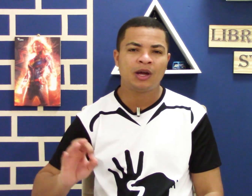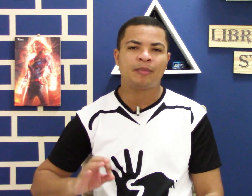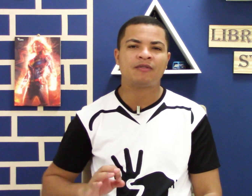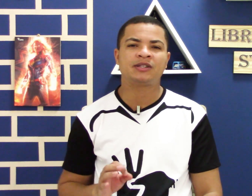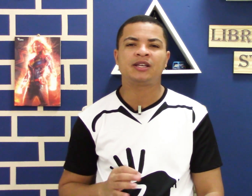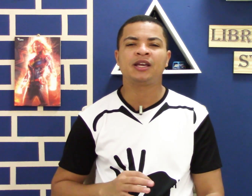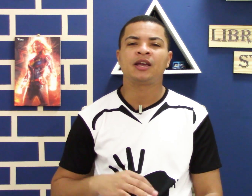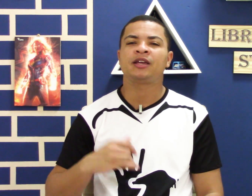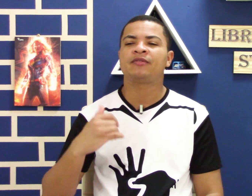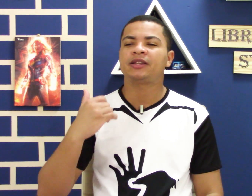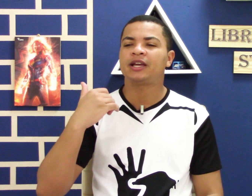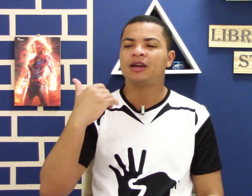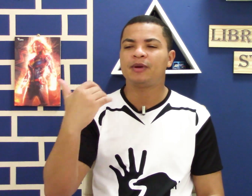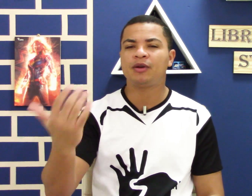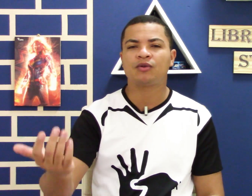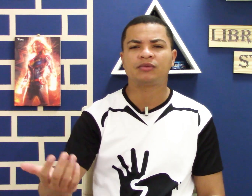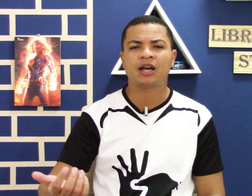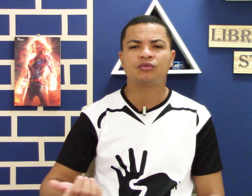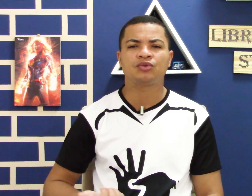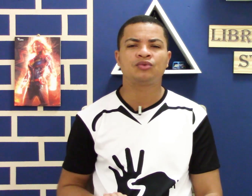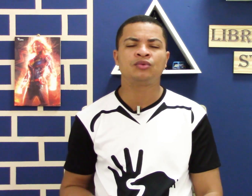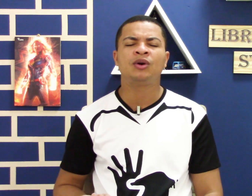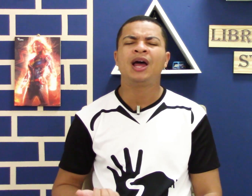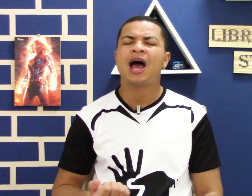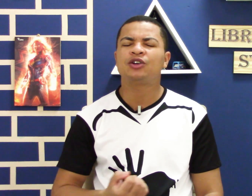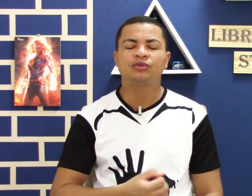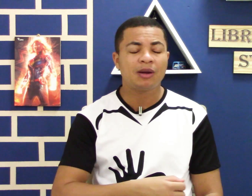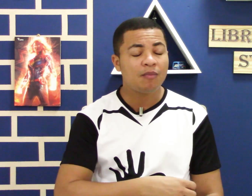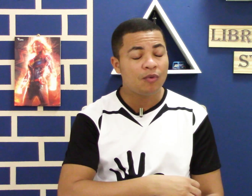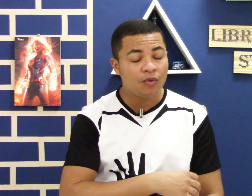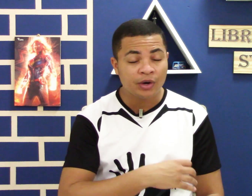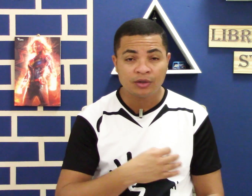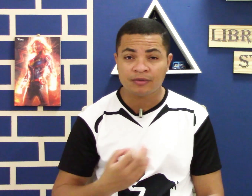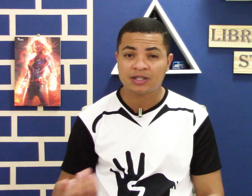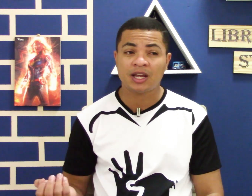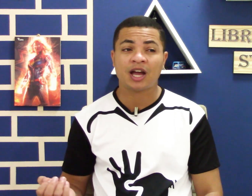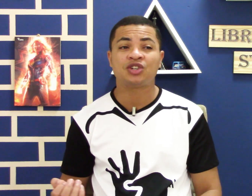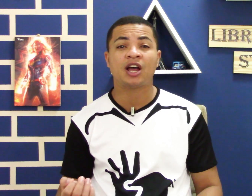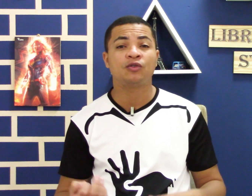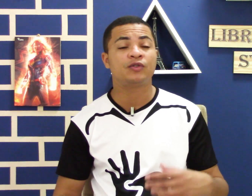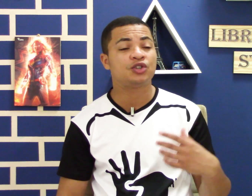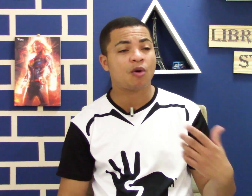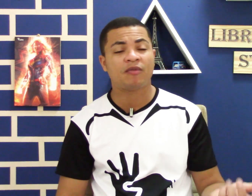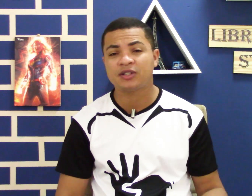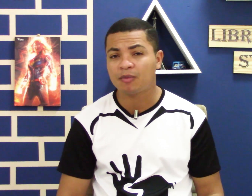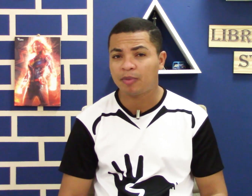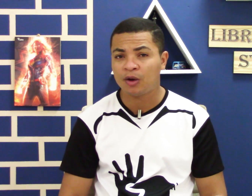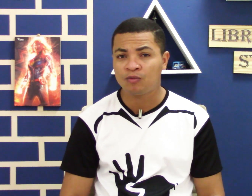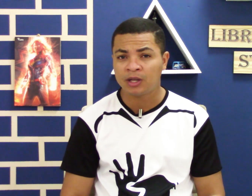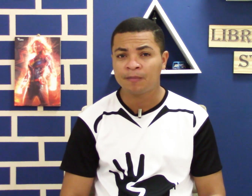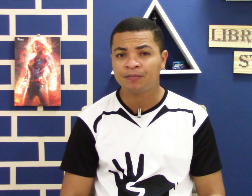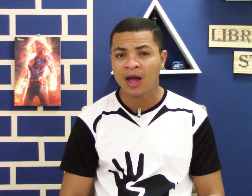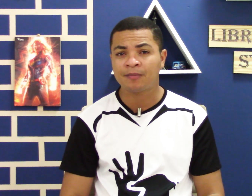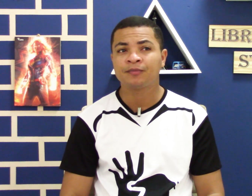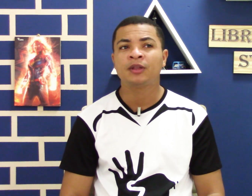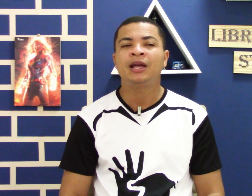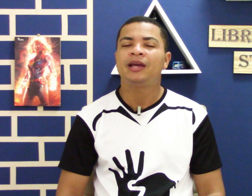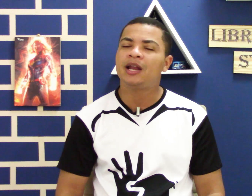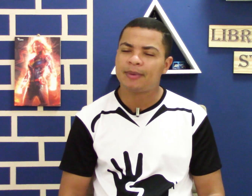para você que vai ter aquele primeiro contato com o surdo. Ajuda muito você a tirar dúvida de como fazer uma pergunta, tá? E lembre, é